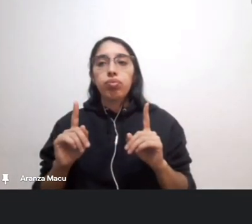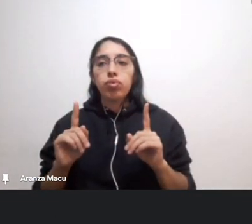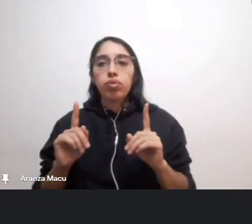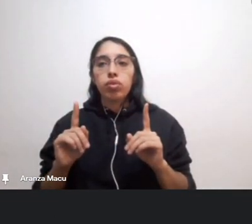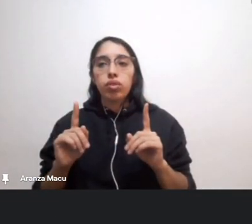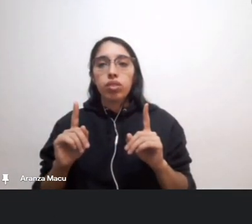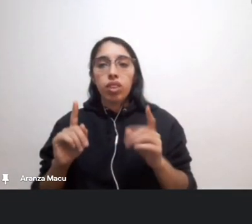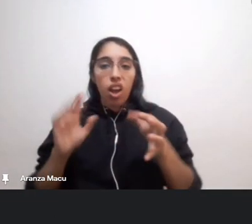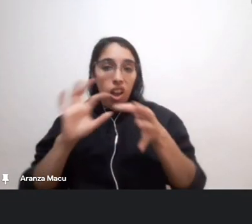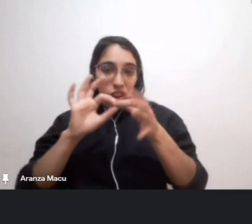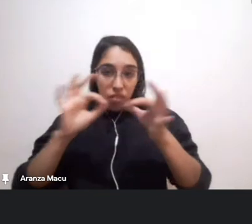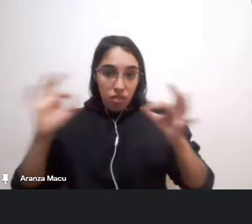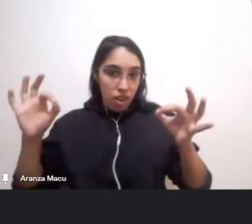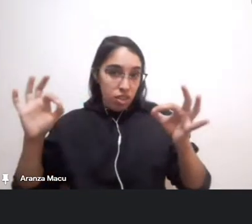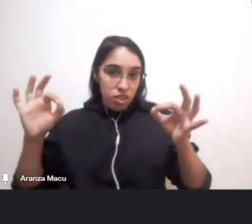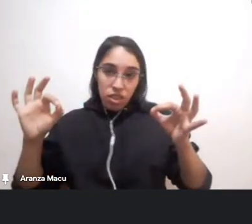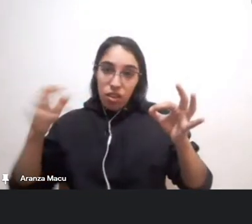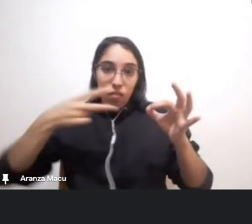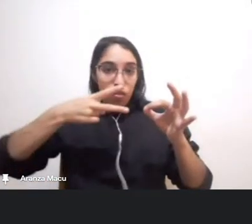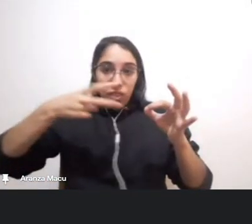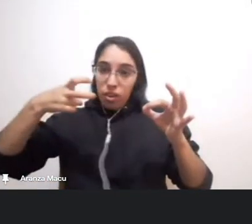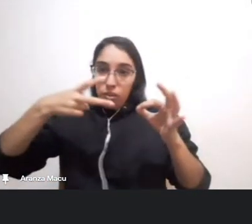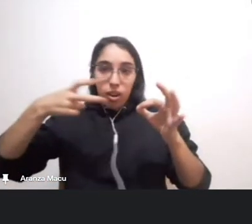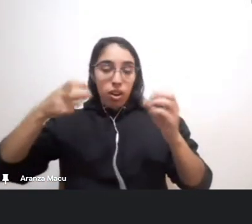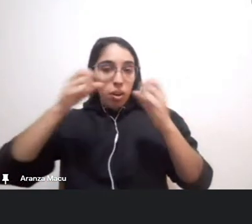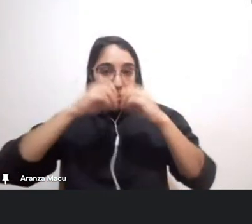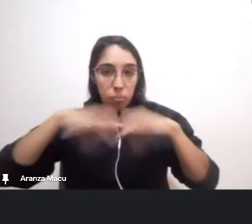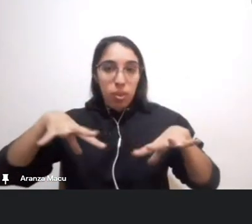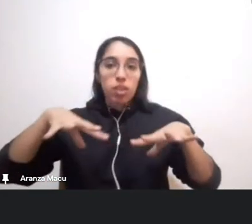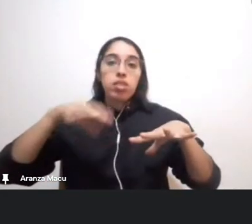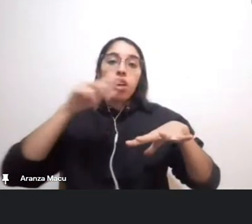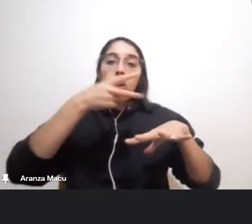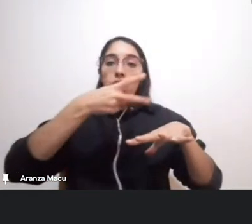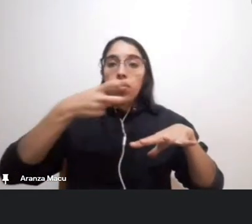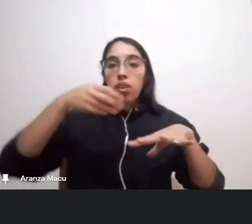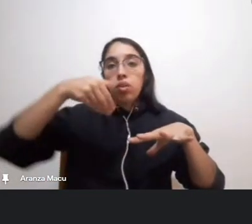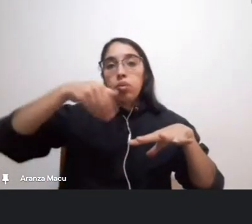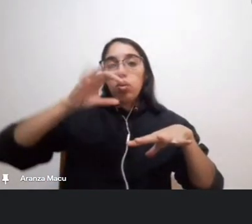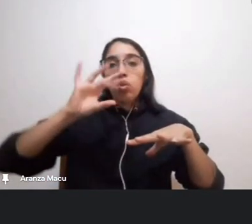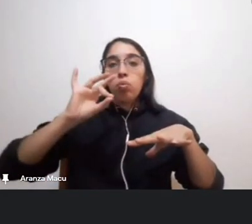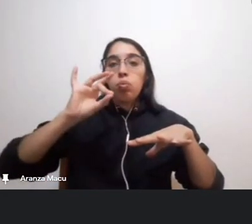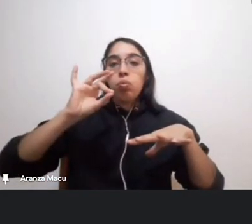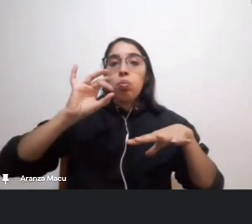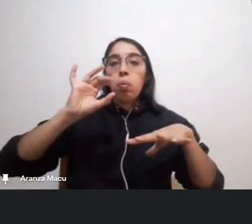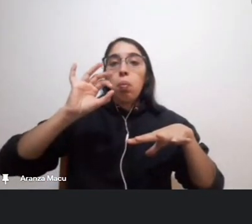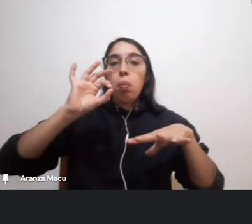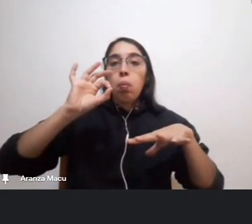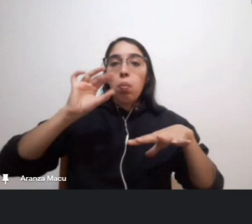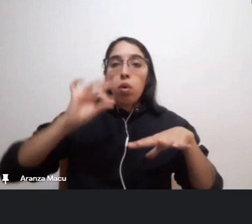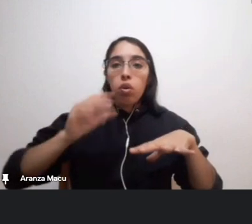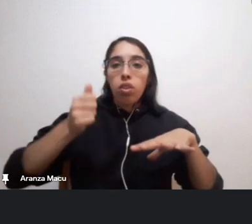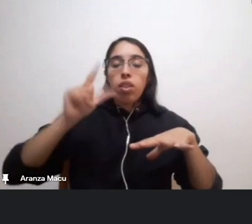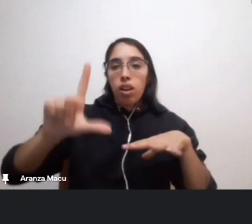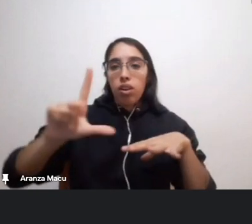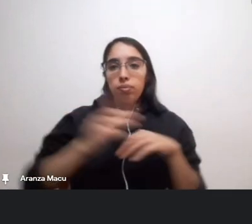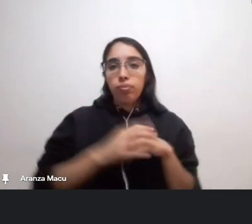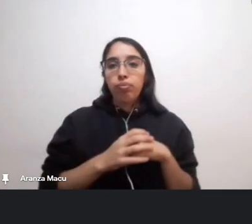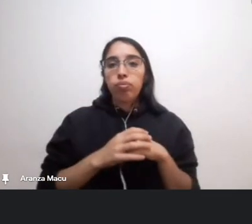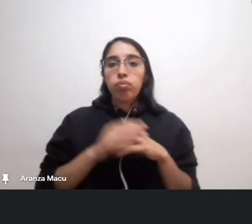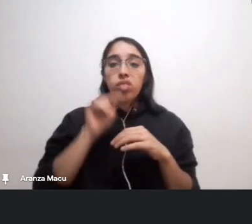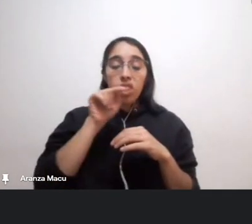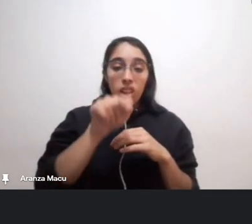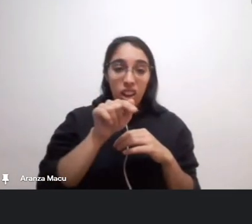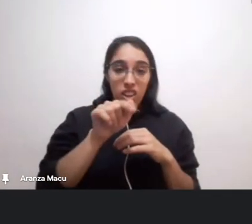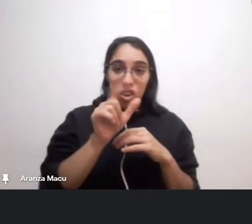que tengo que prestarle atención como frase verbal y voy a saber en qué tiempo está, porque el primer verbo me va a decir